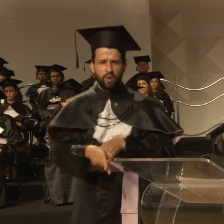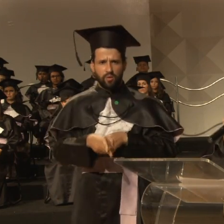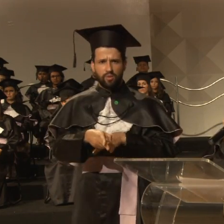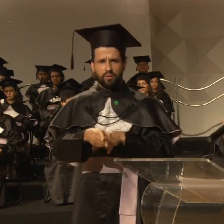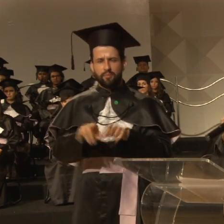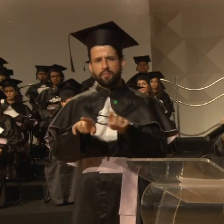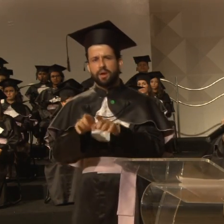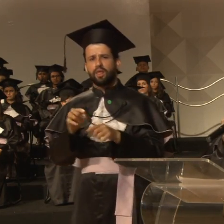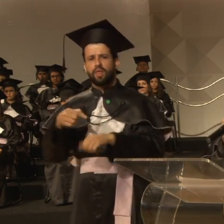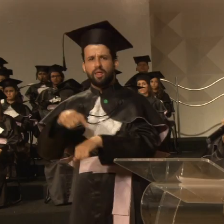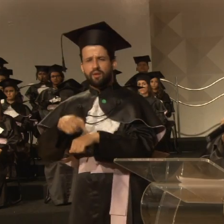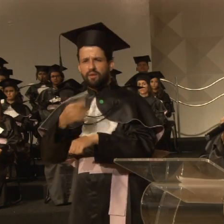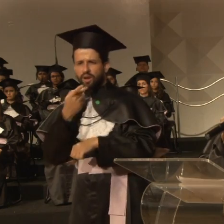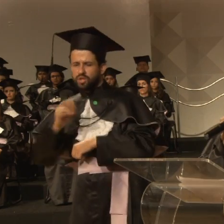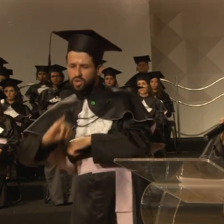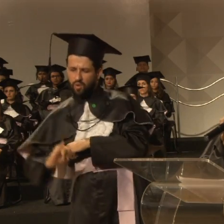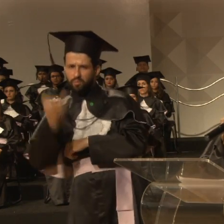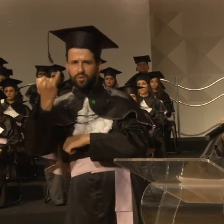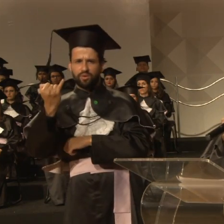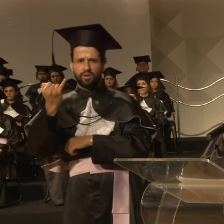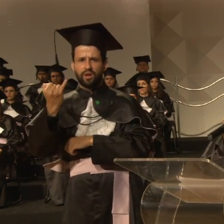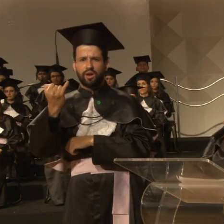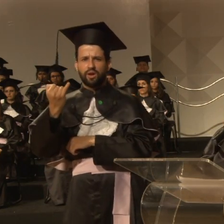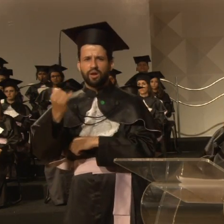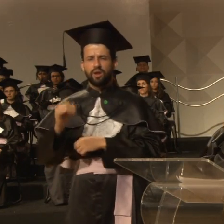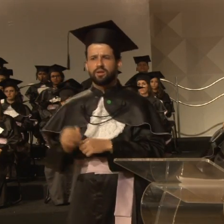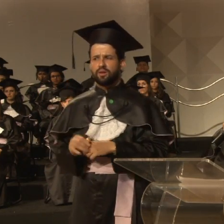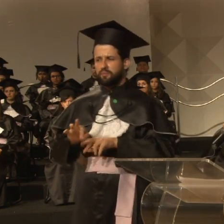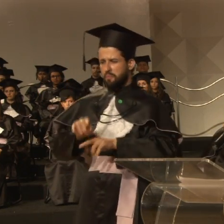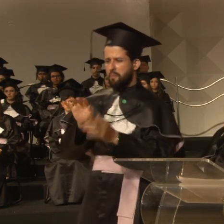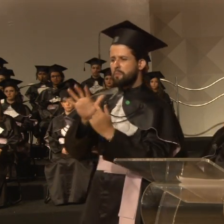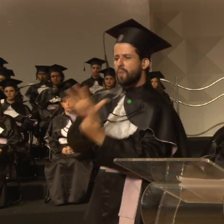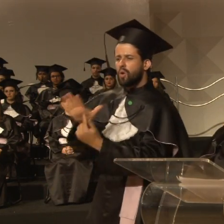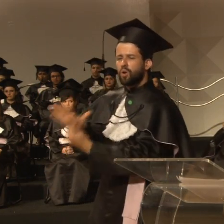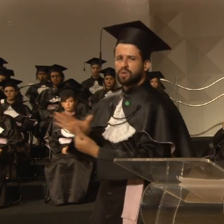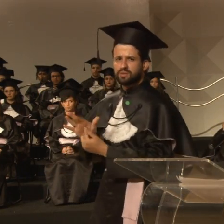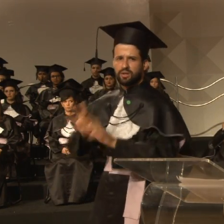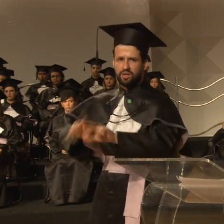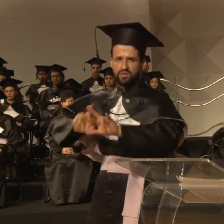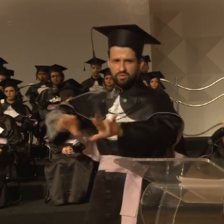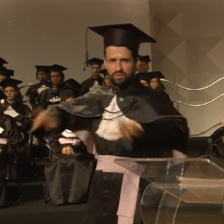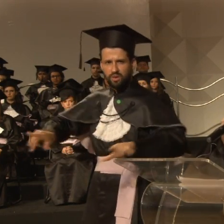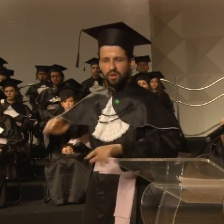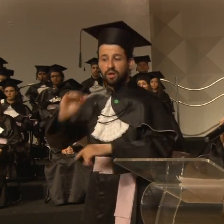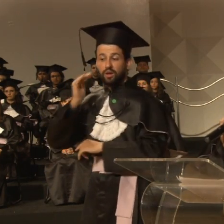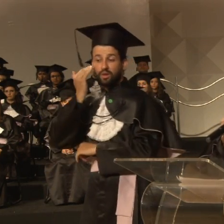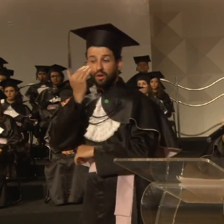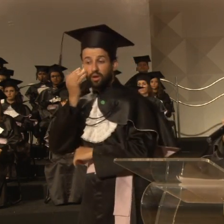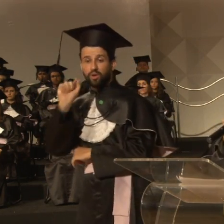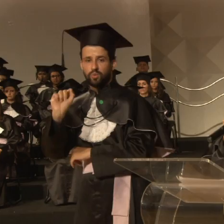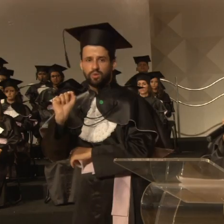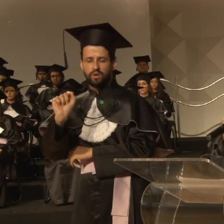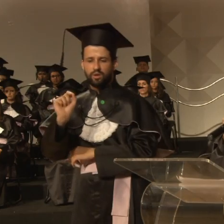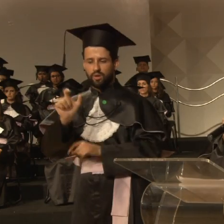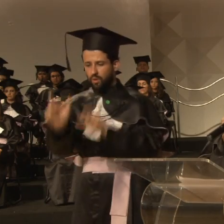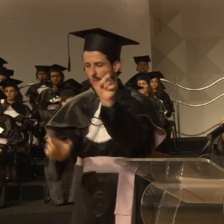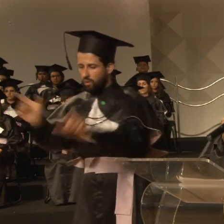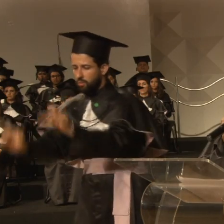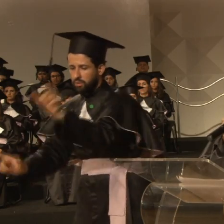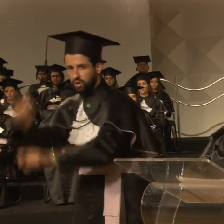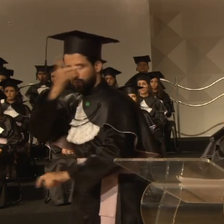trata-se de oportunidades, apontam nossas diferenças. Compreende-se